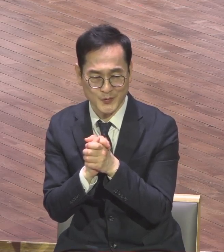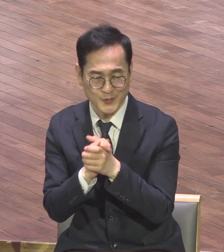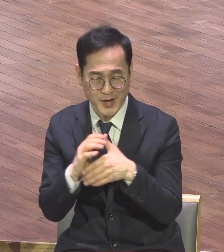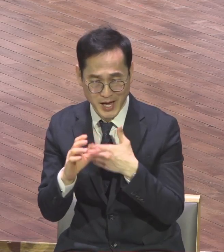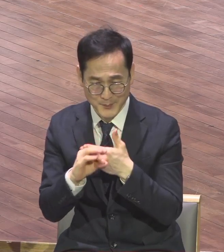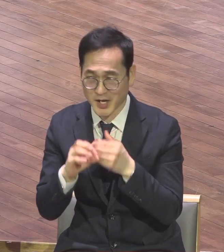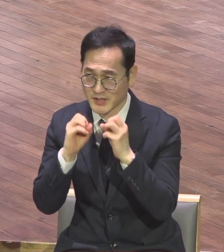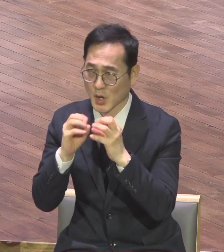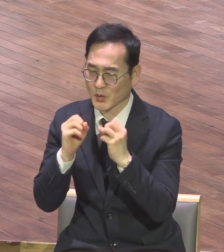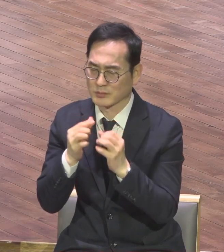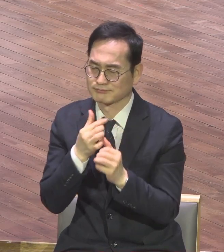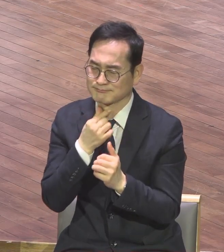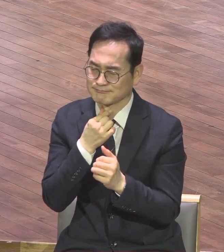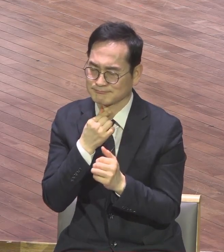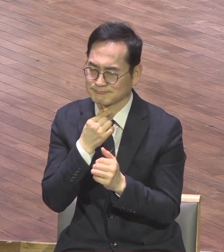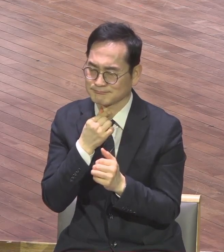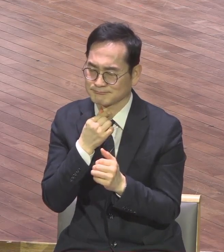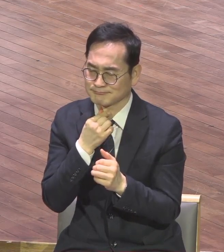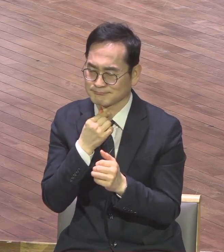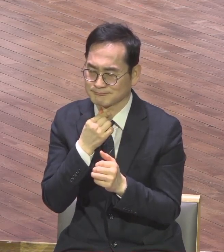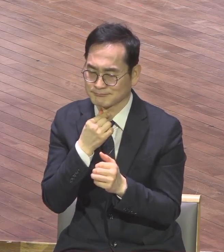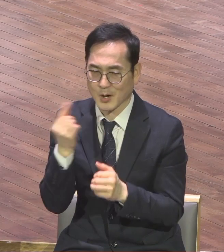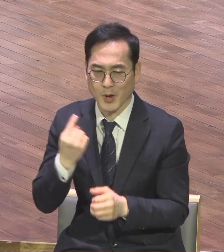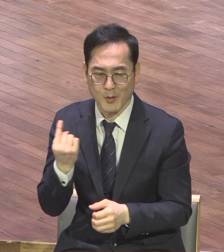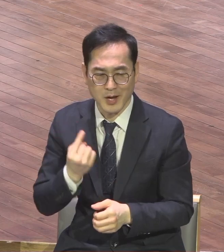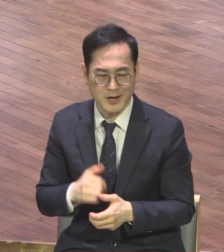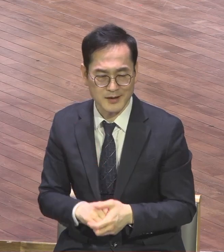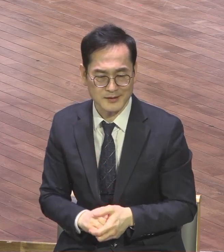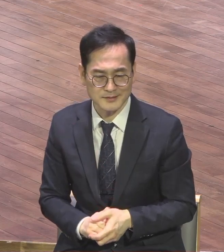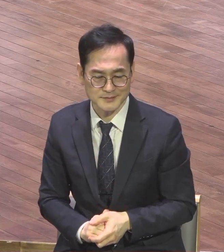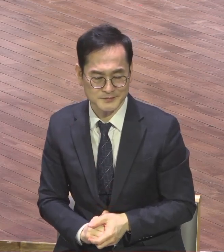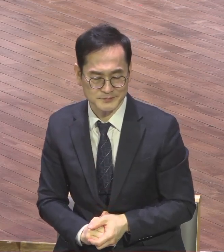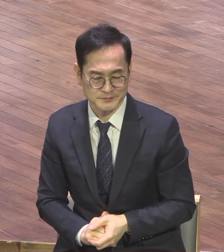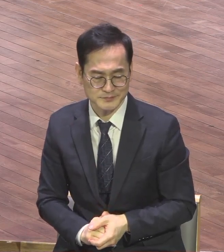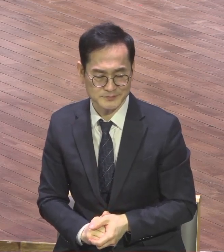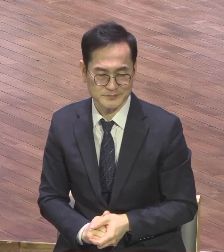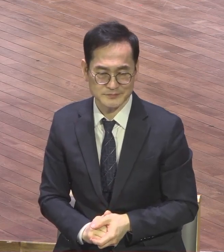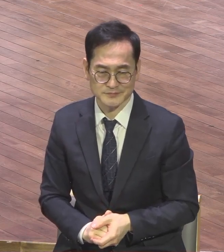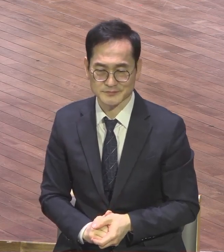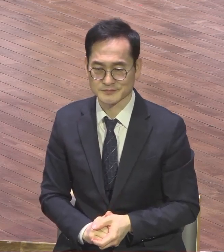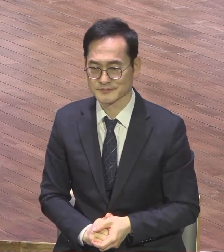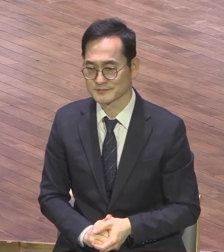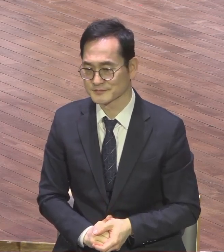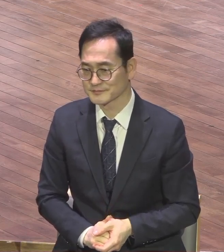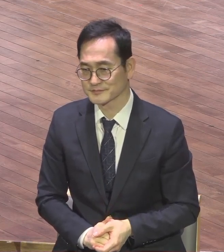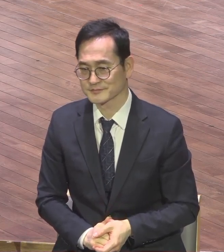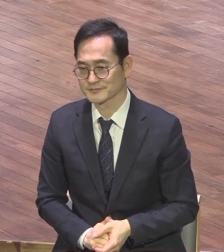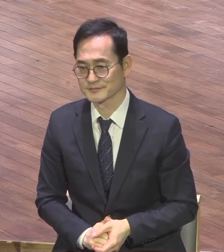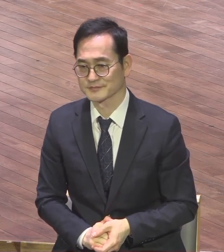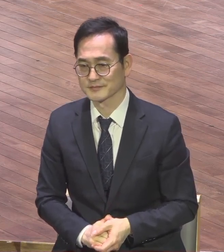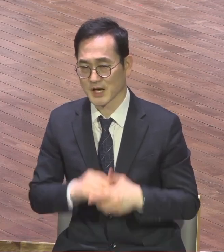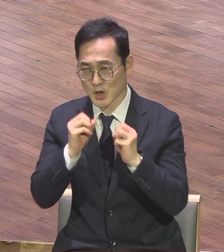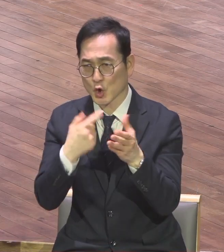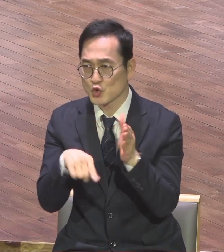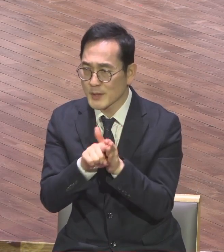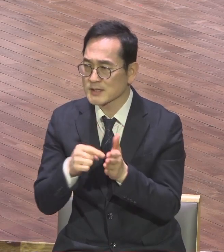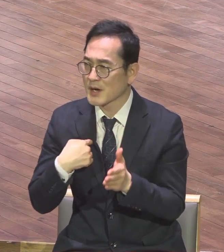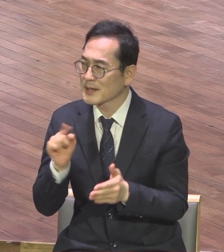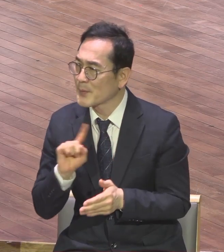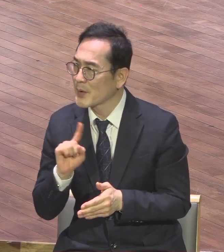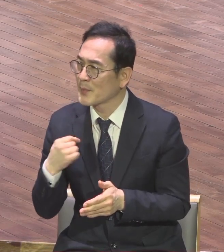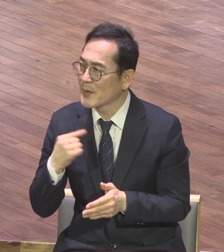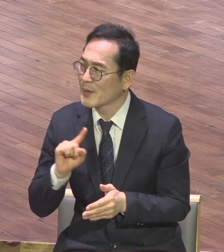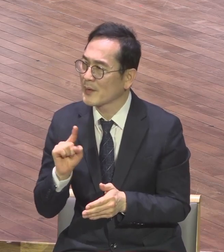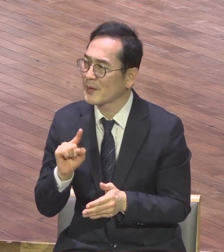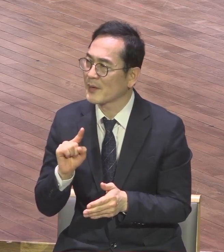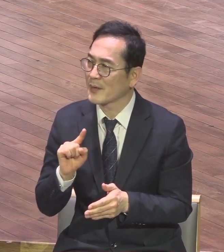성교의 마인드도 성교의 메시지도 비전도 없이 설치는 것보다 조용히 기도하는 그 사람은 더 기뻐하실 수 있어요.